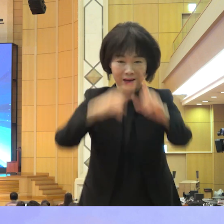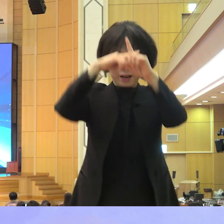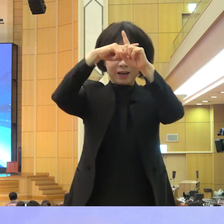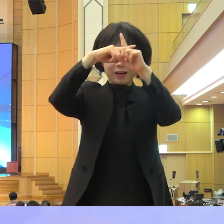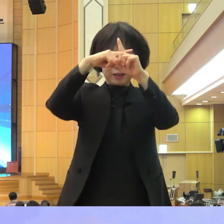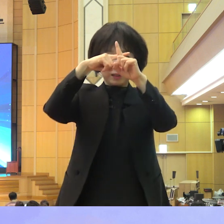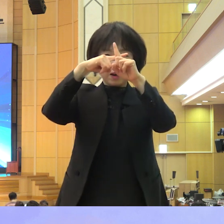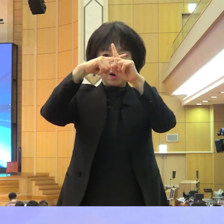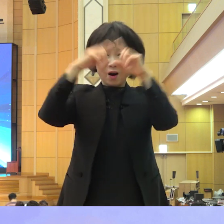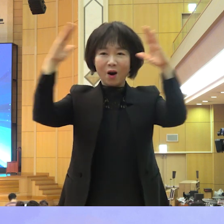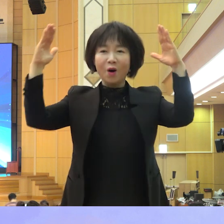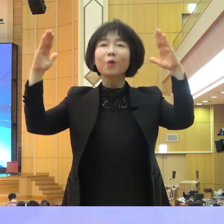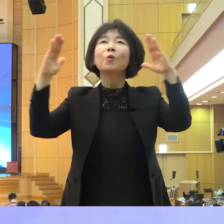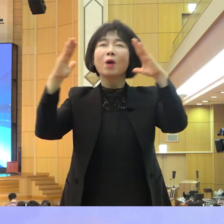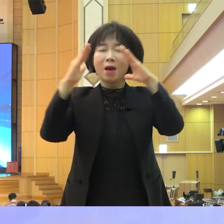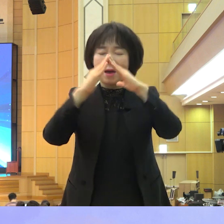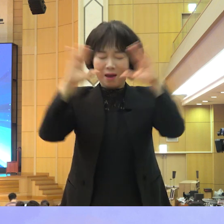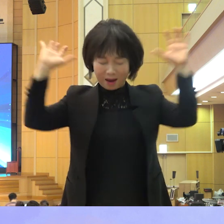내리네